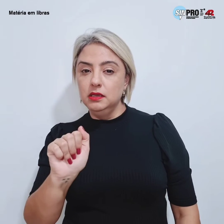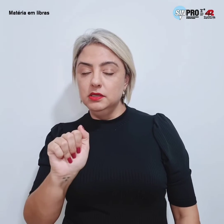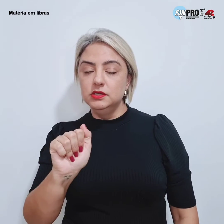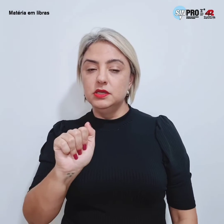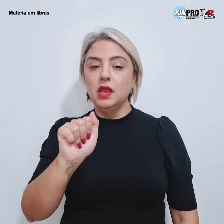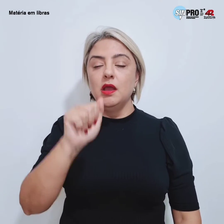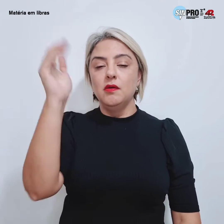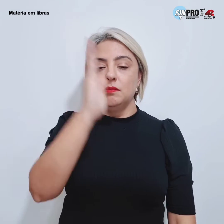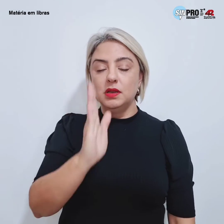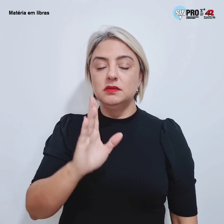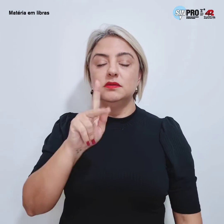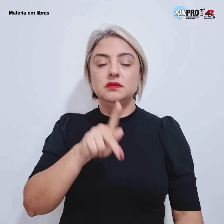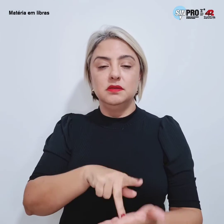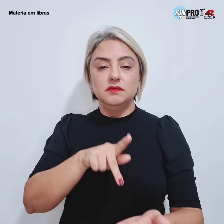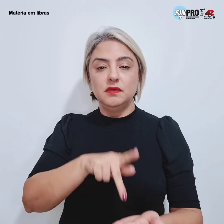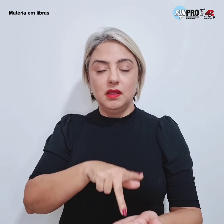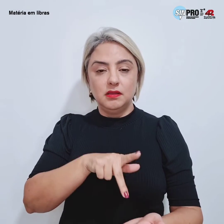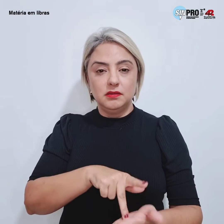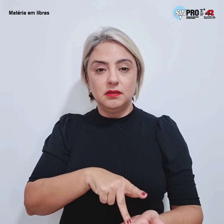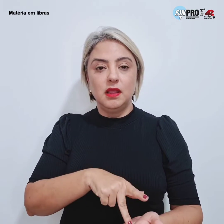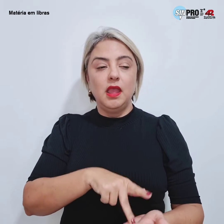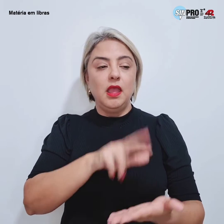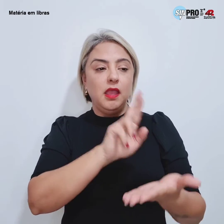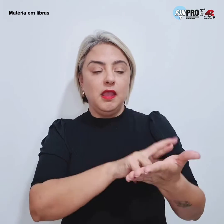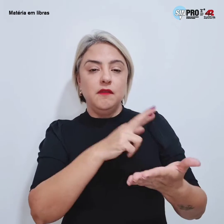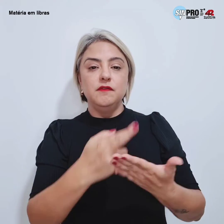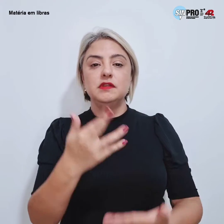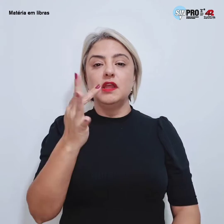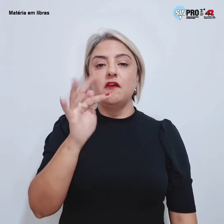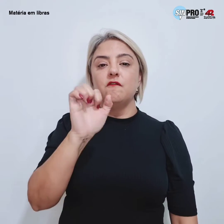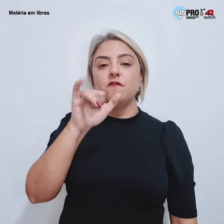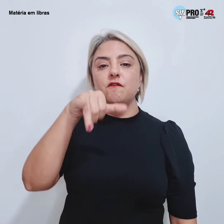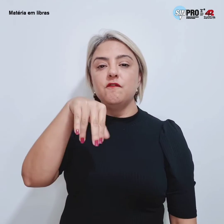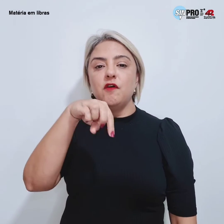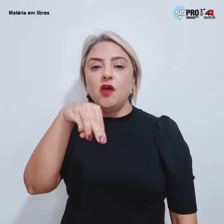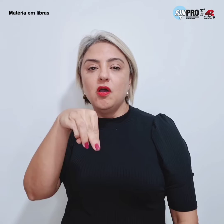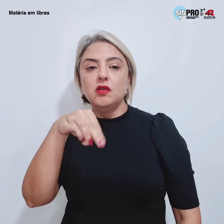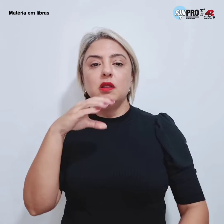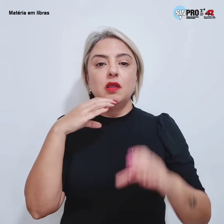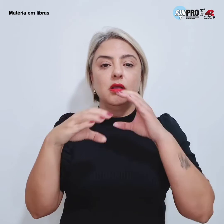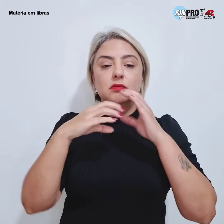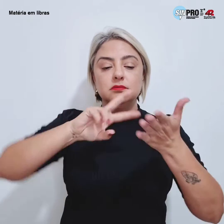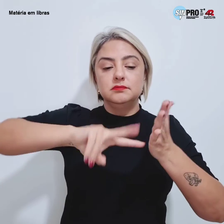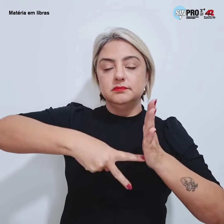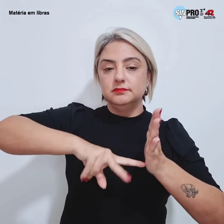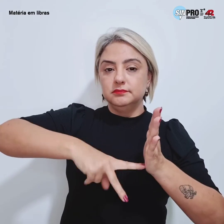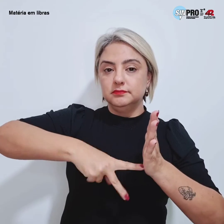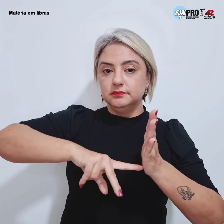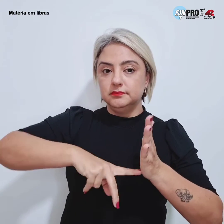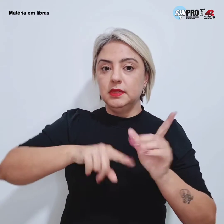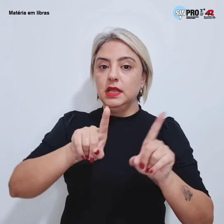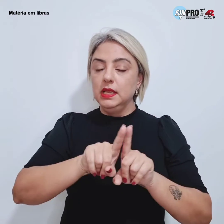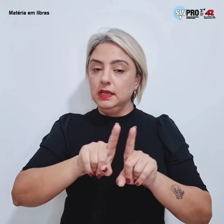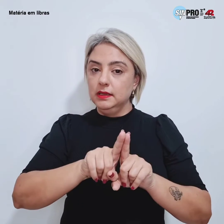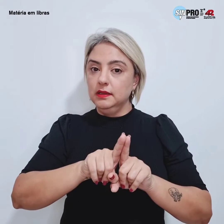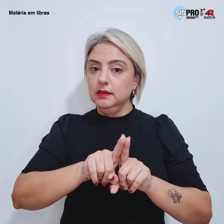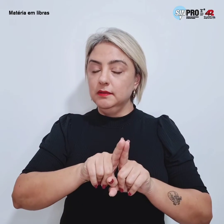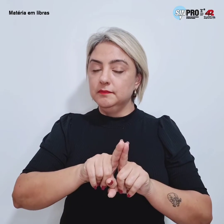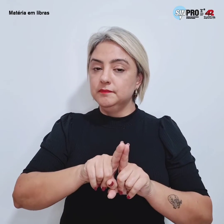Fato, a revista Fórum, a comunicação das centrais sindicais e dos sindicatos, como a